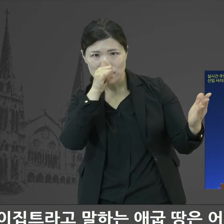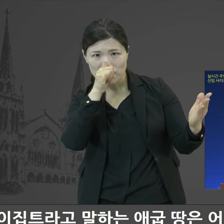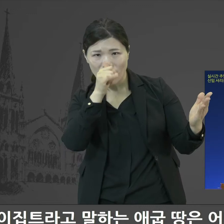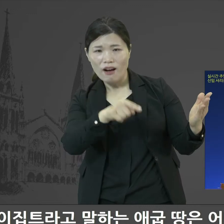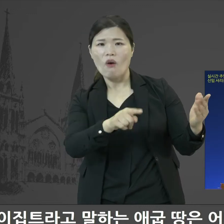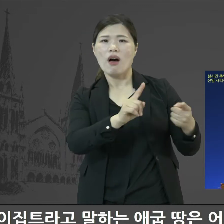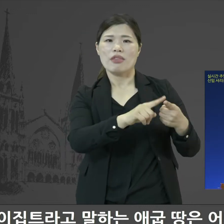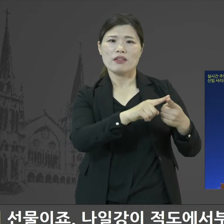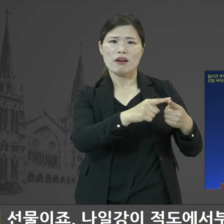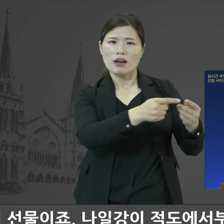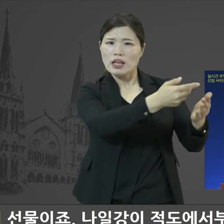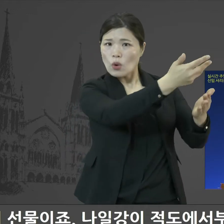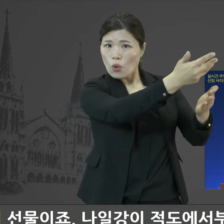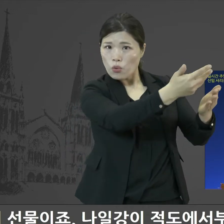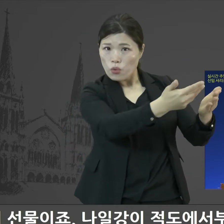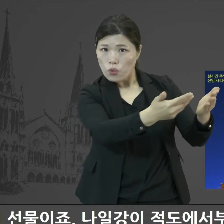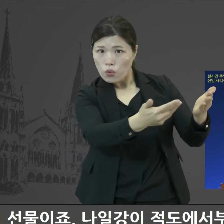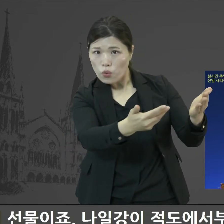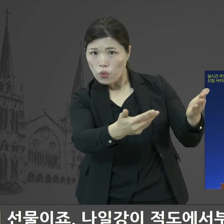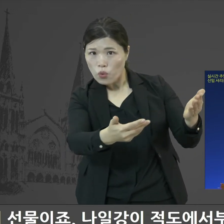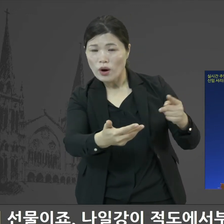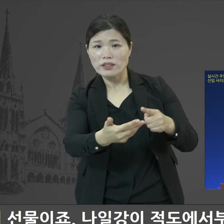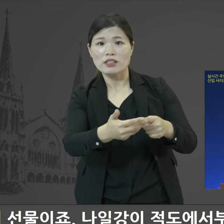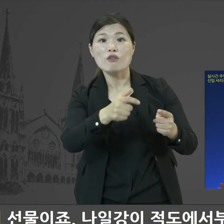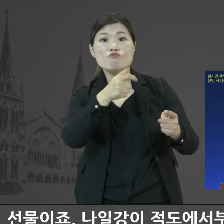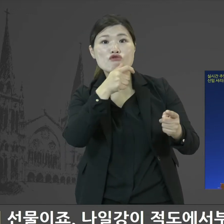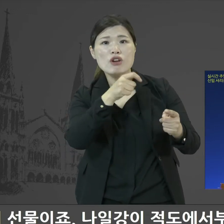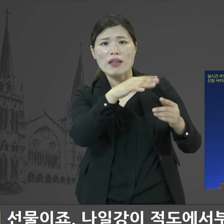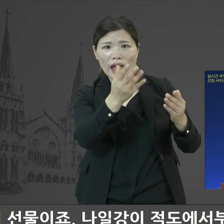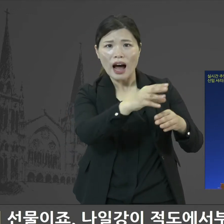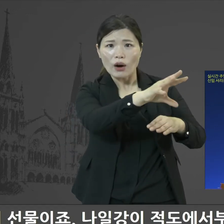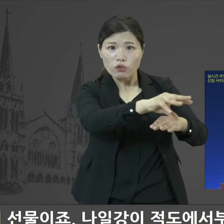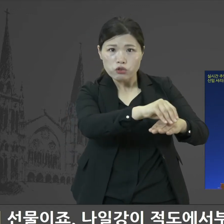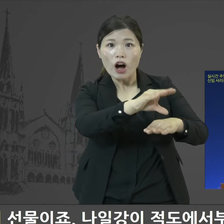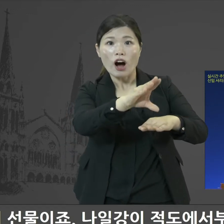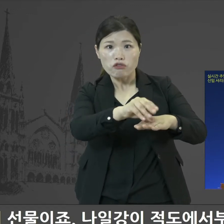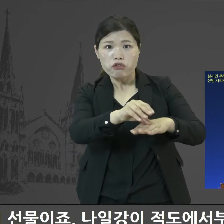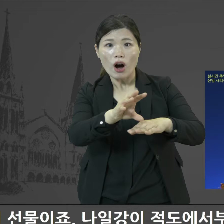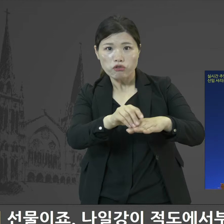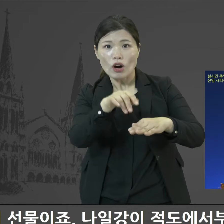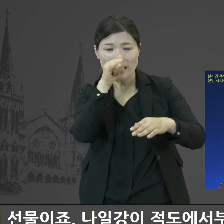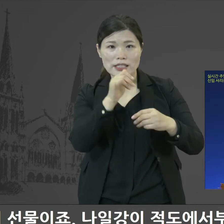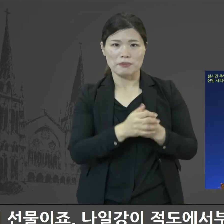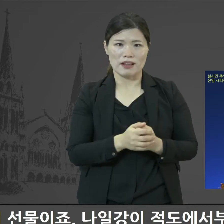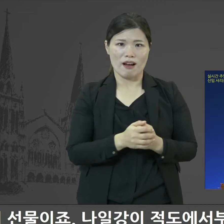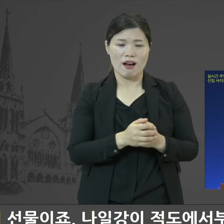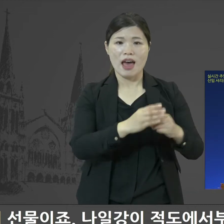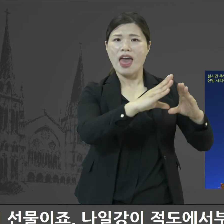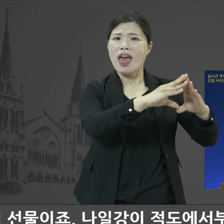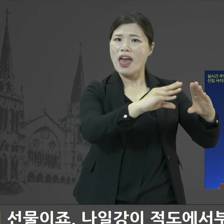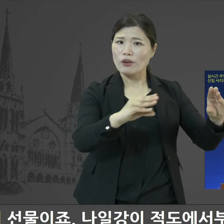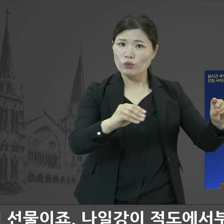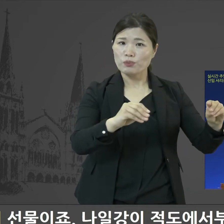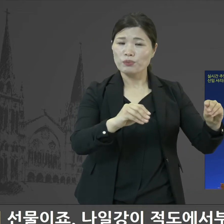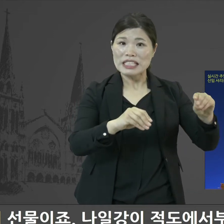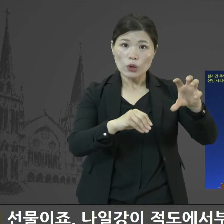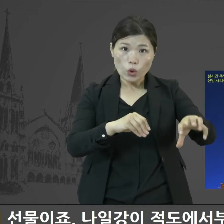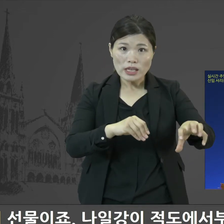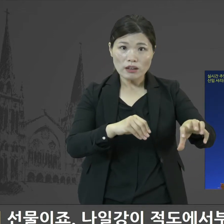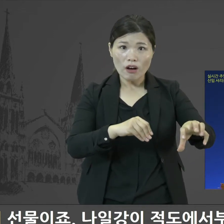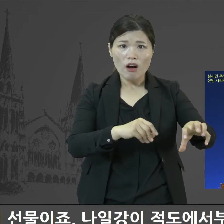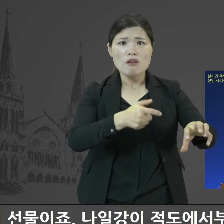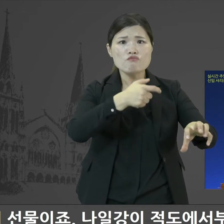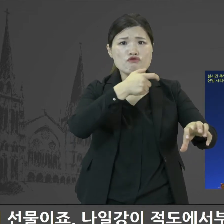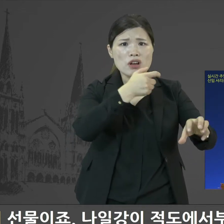쭉 흘러가면서 모든 수량을 다 흡수합니다. 그리고 애굽 지방에 이르러서는 물이